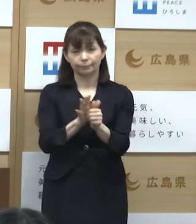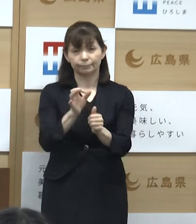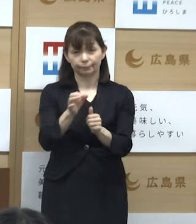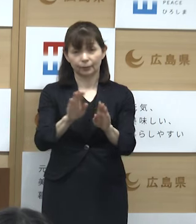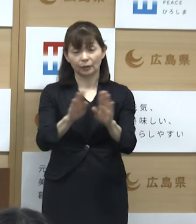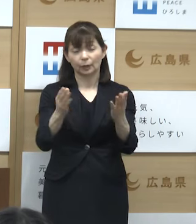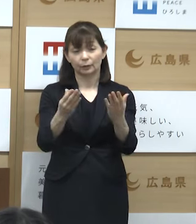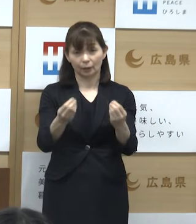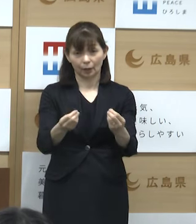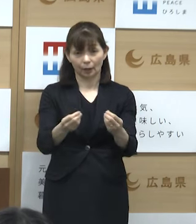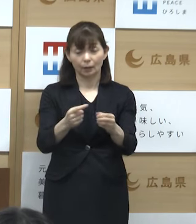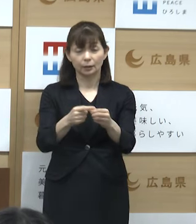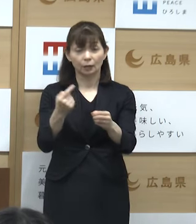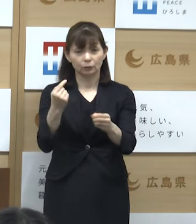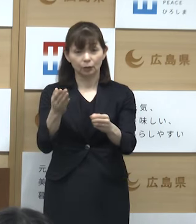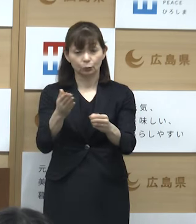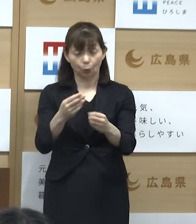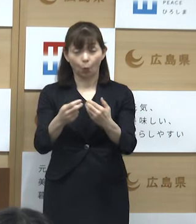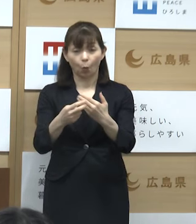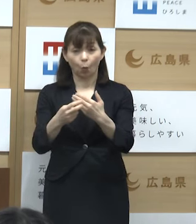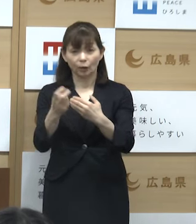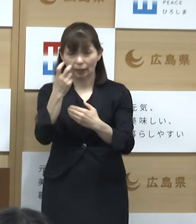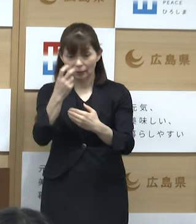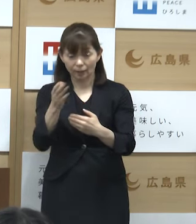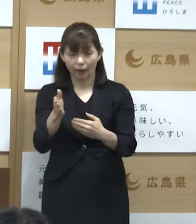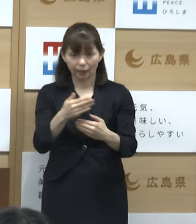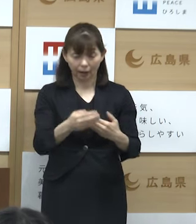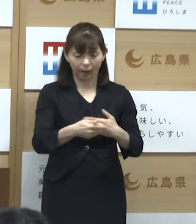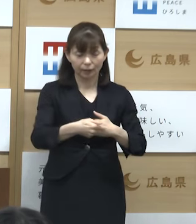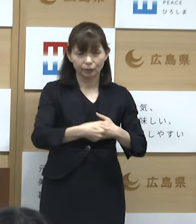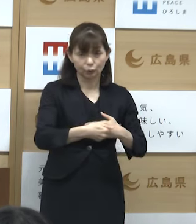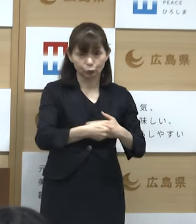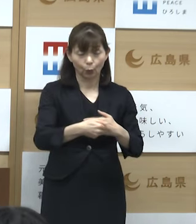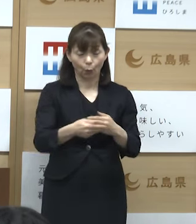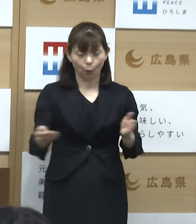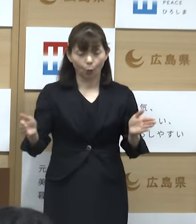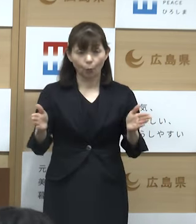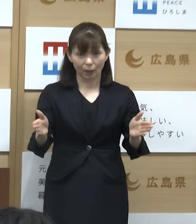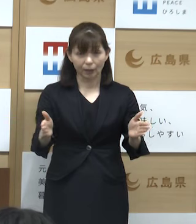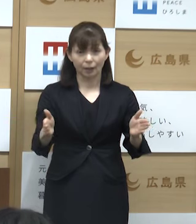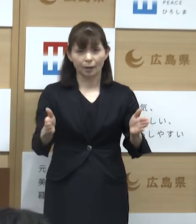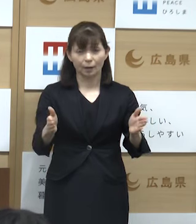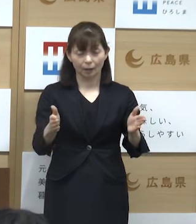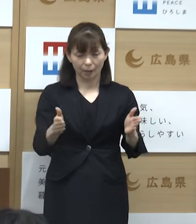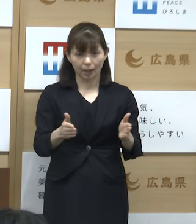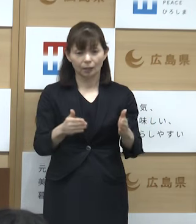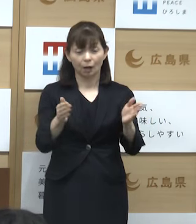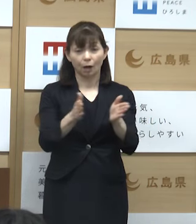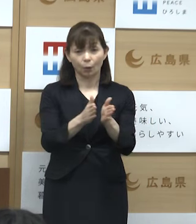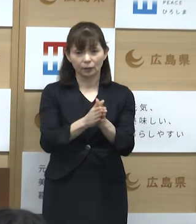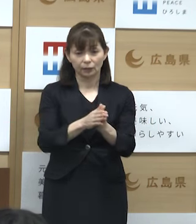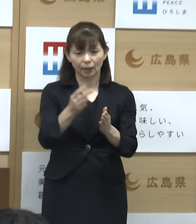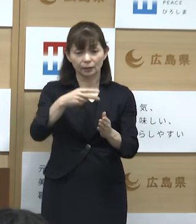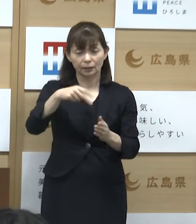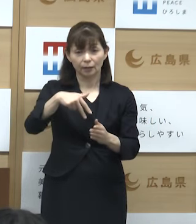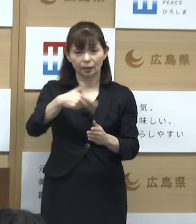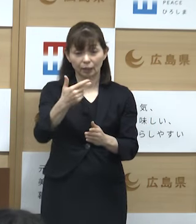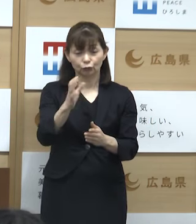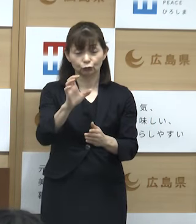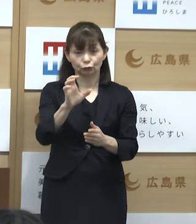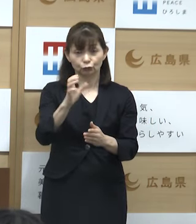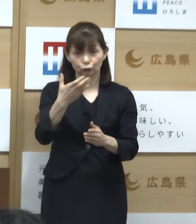における検査から治療までの助成件数の合計は2790件に上りました